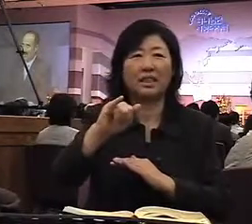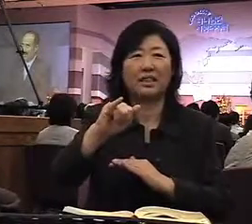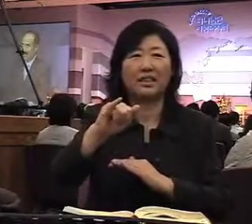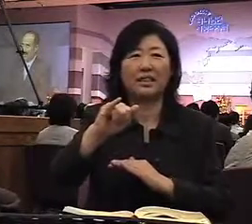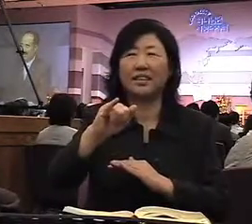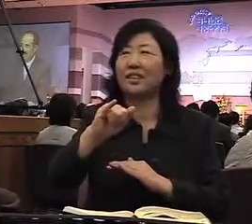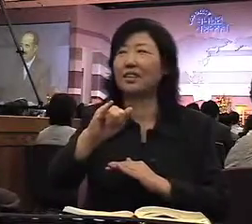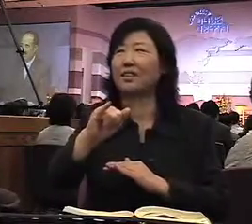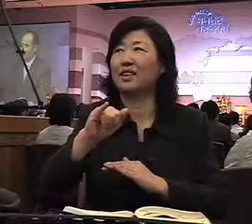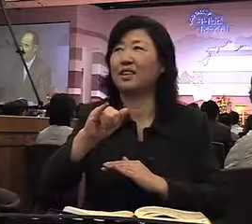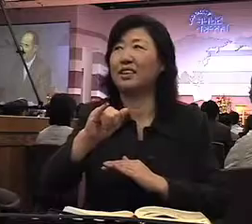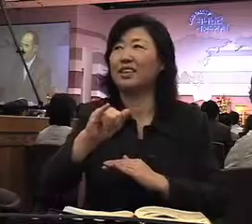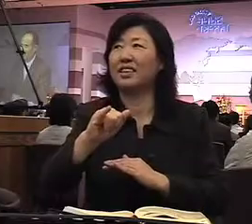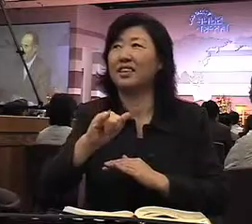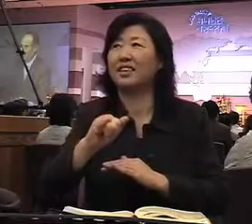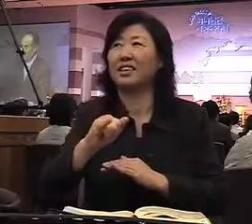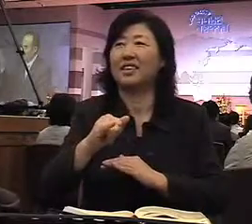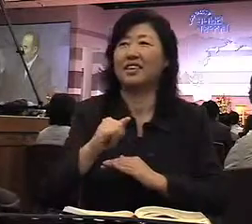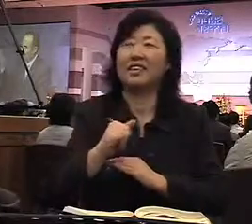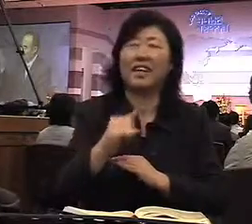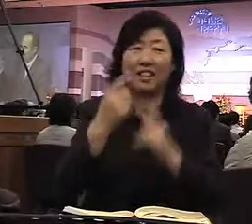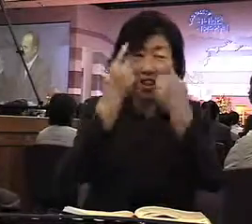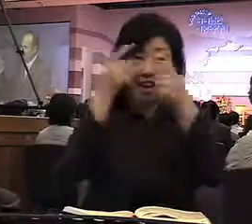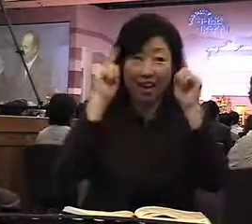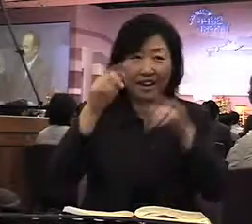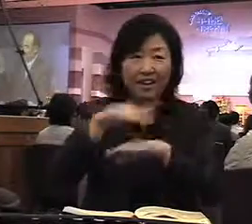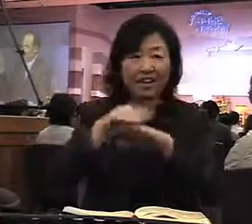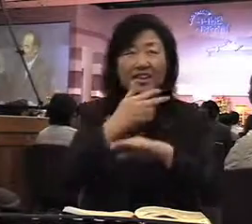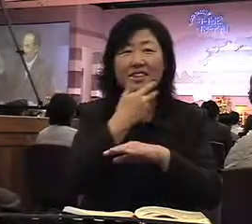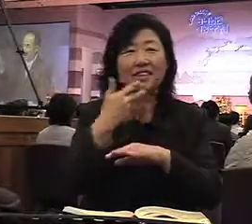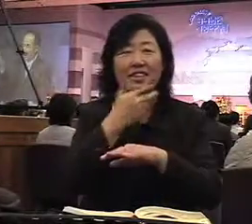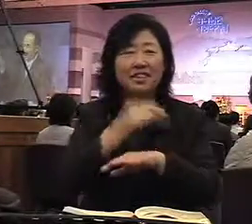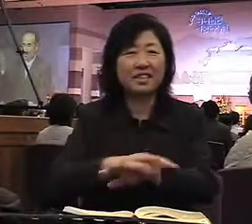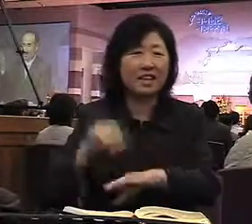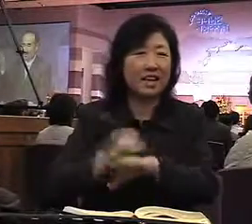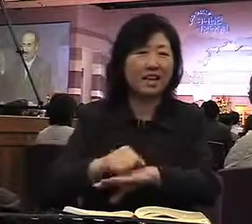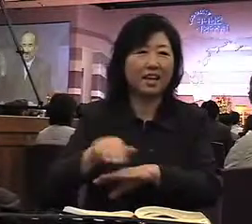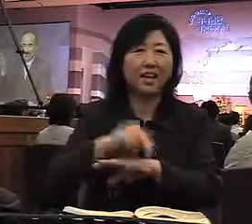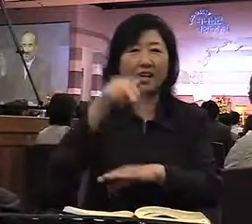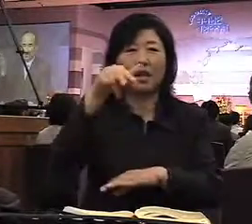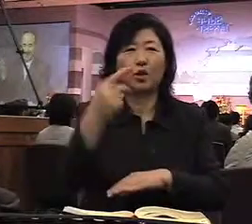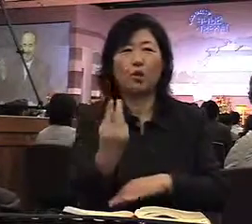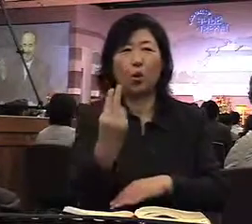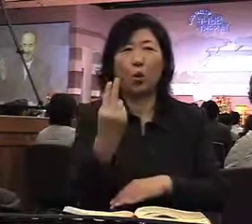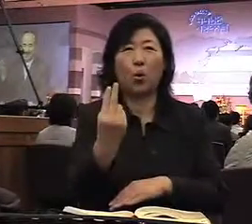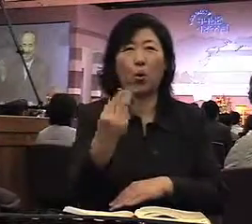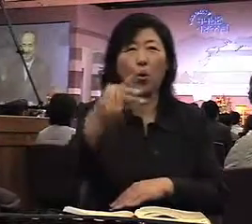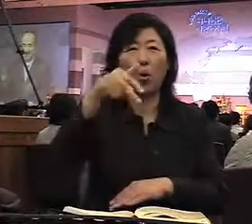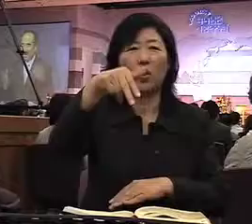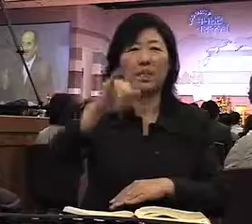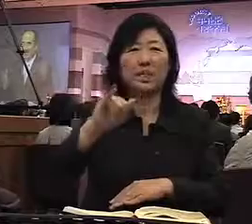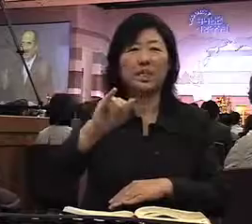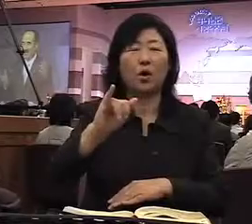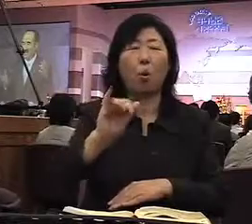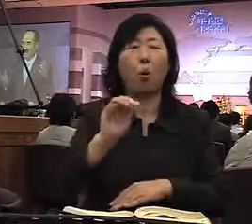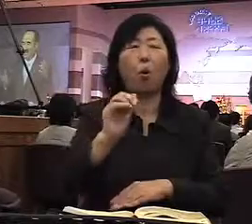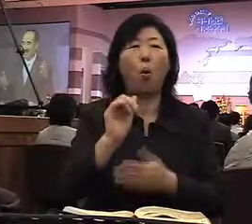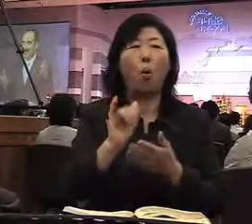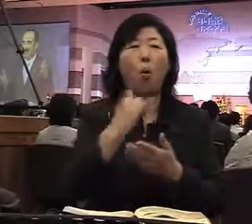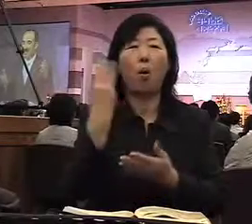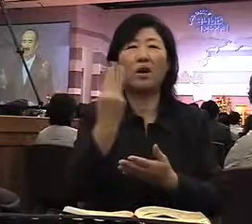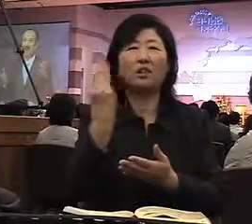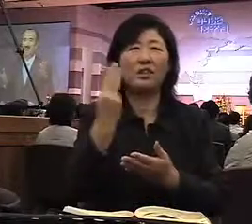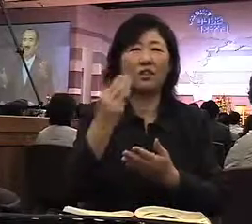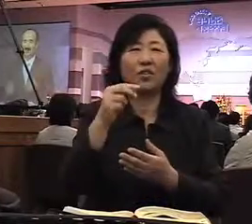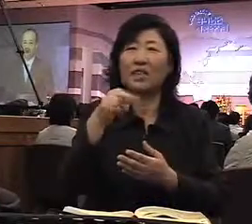못해가지고 대학 다닐 때 썸머 스쿨을 하게 됐어요. 근데 그때 영어 교재가 조지 워싱턴 카버의 책이었는데 마지막에 제가 그 책을